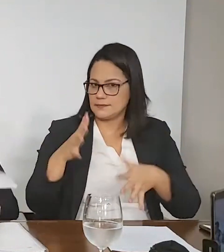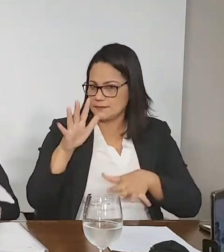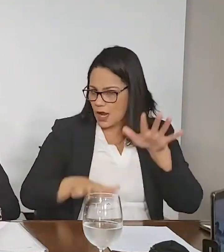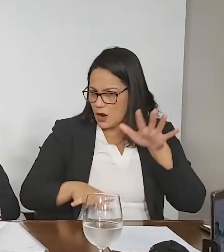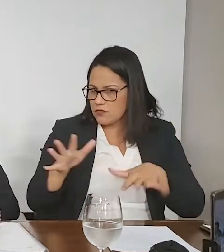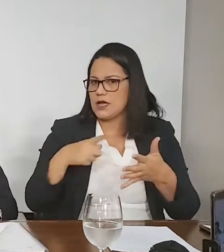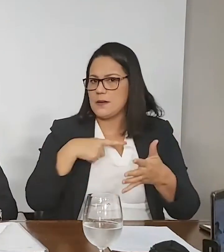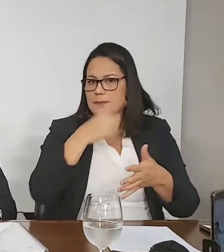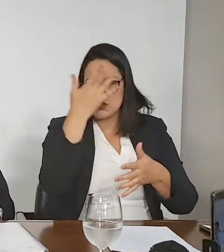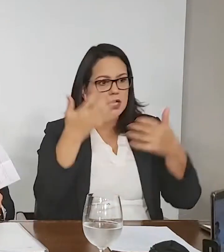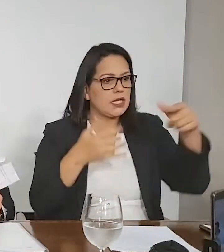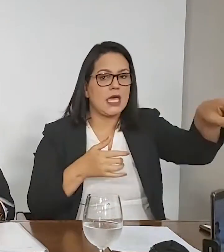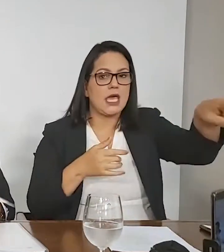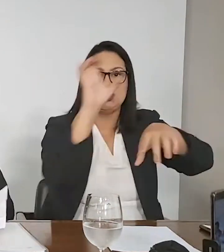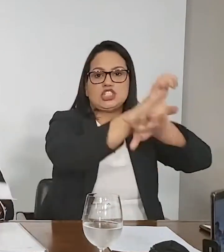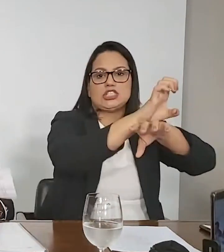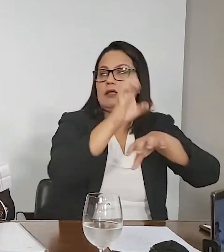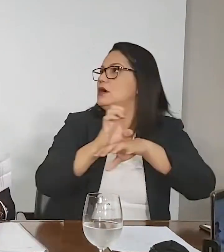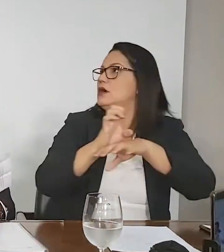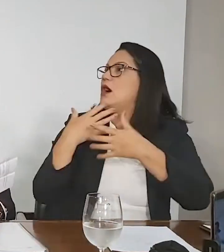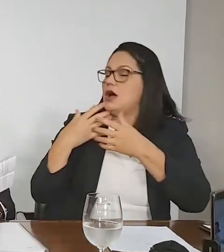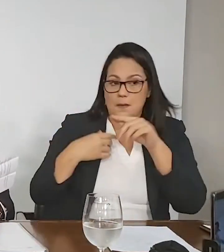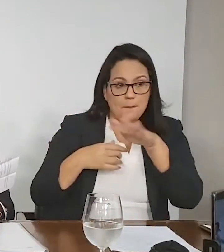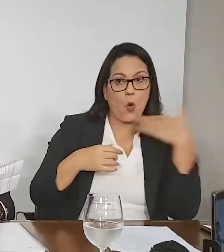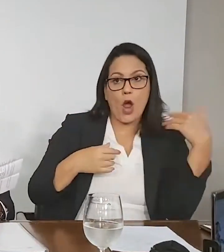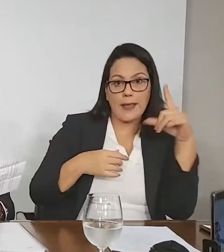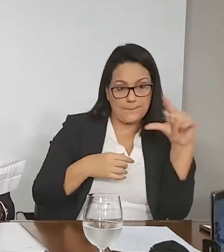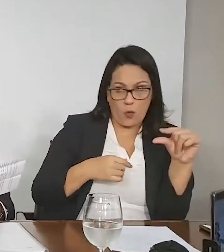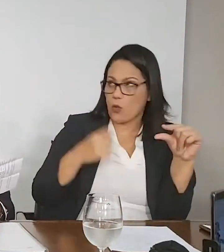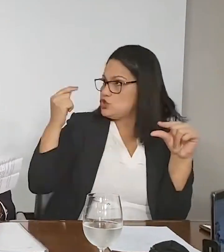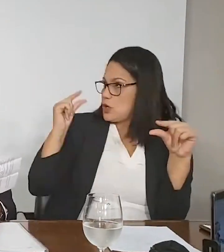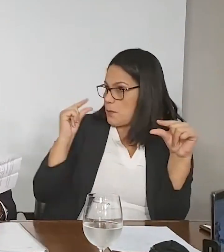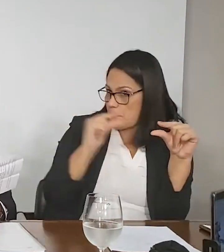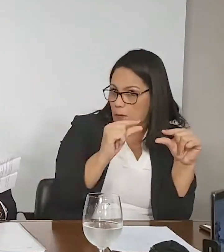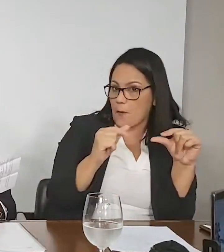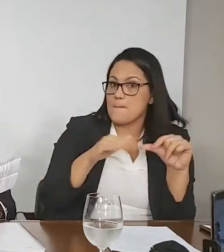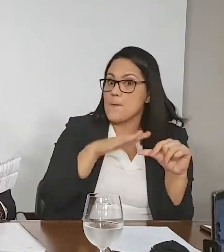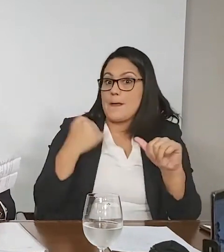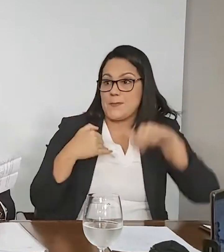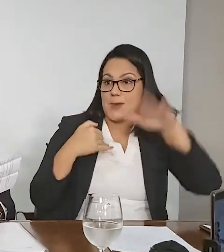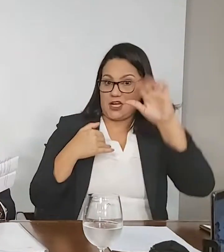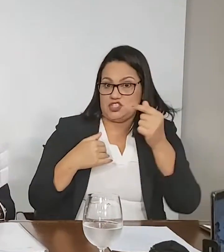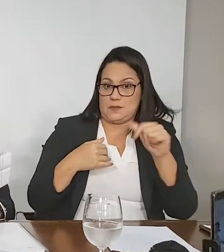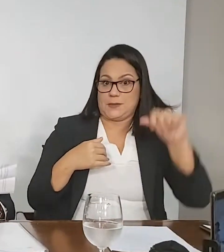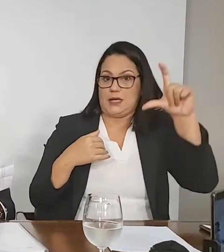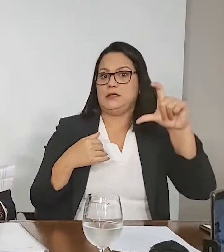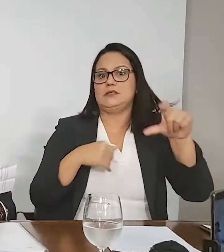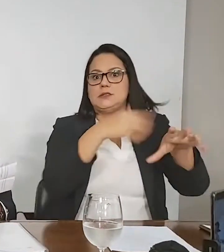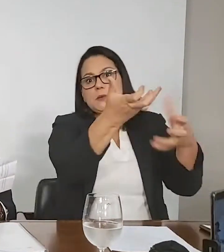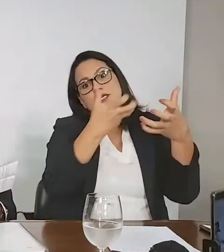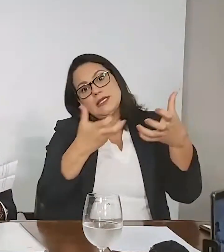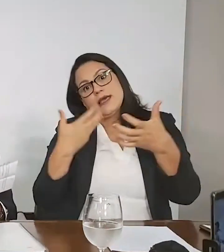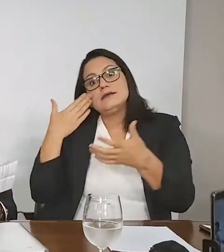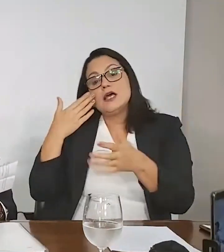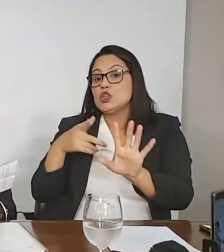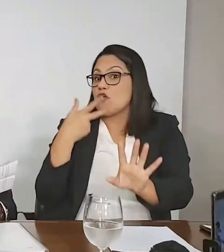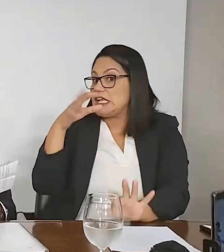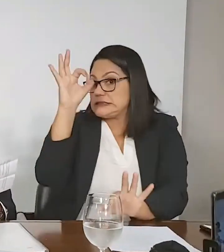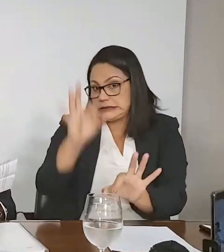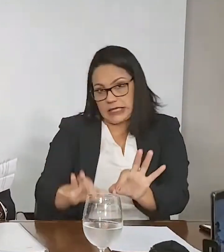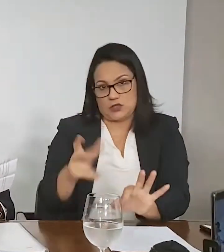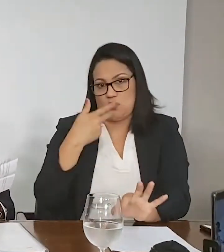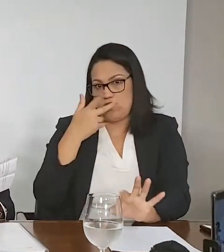conseguir mais recursos federais. Isso poderia, eu digo poderia, não estou afirmando, né,